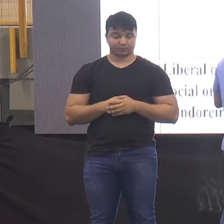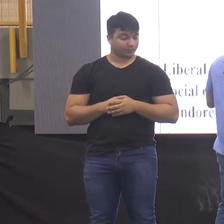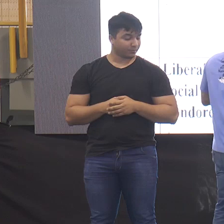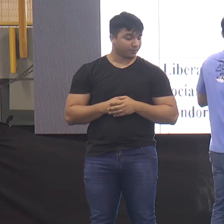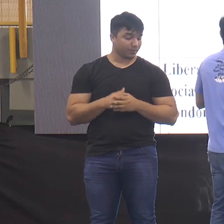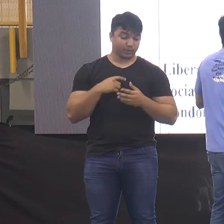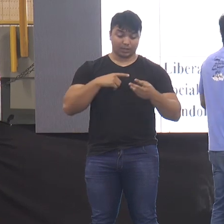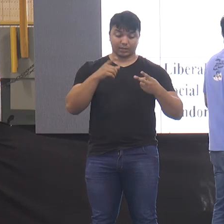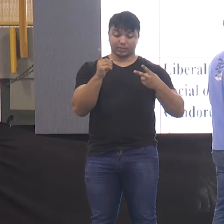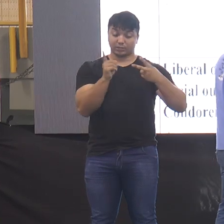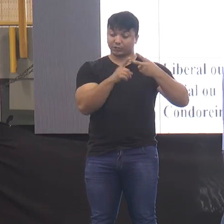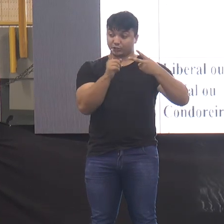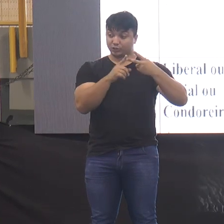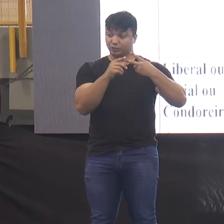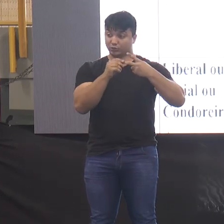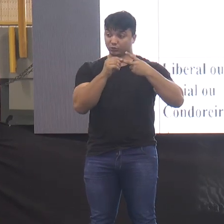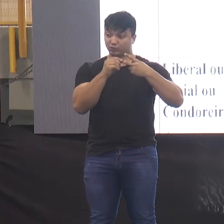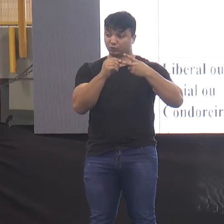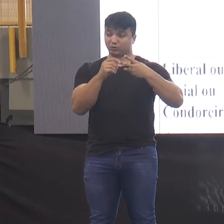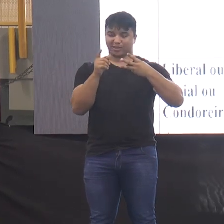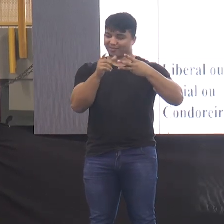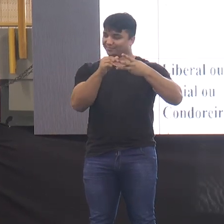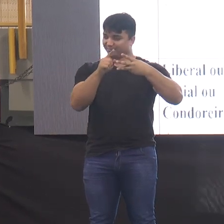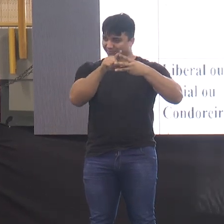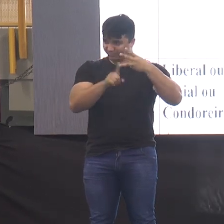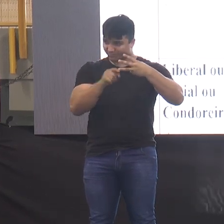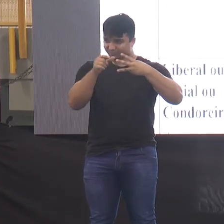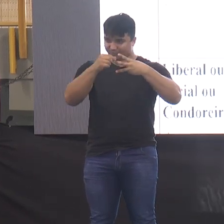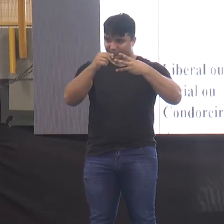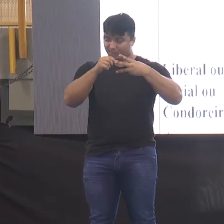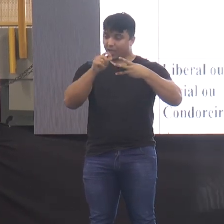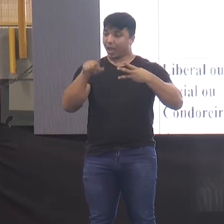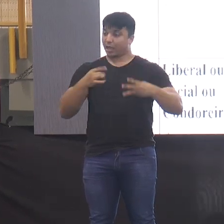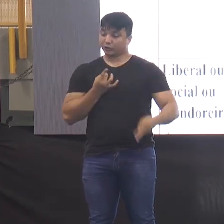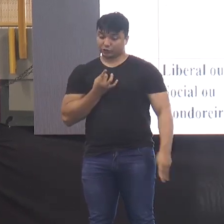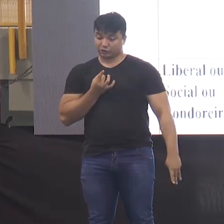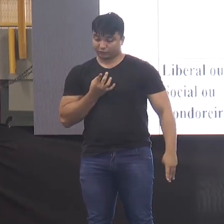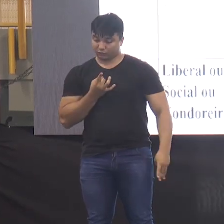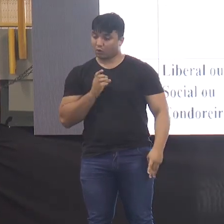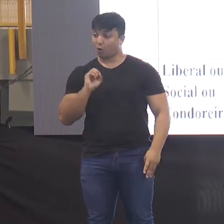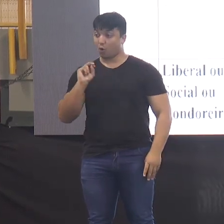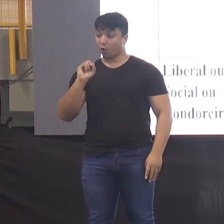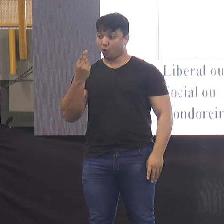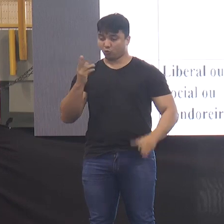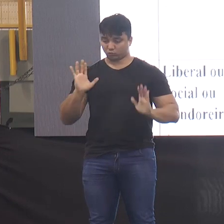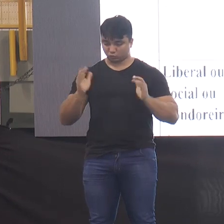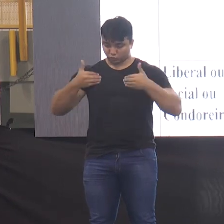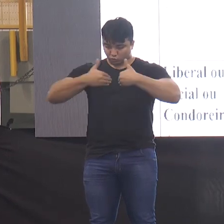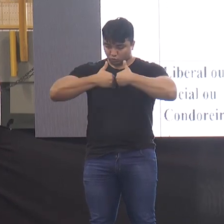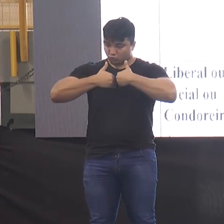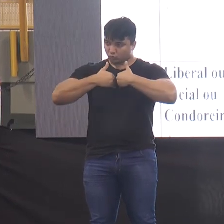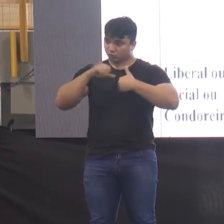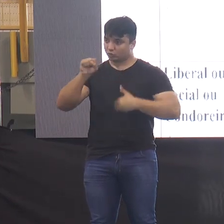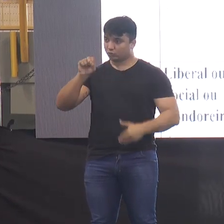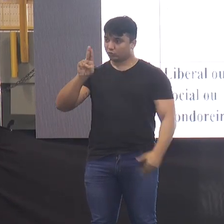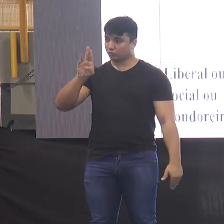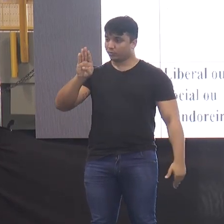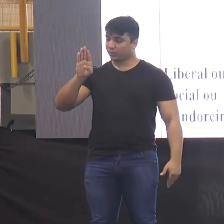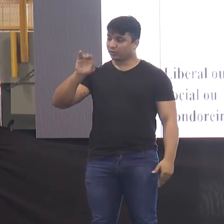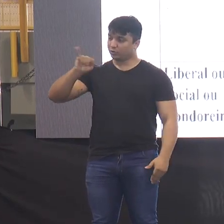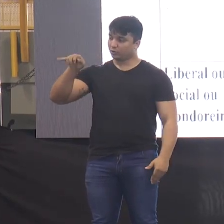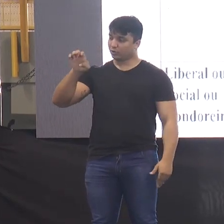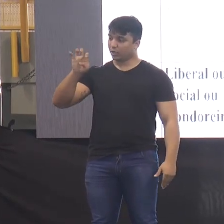A segunda geração é a geração individualista, ou subjetivista, ou